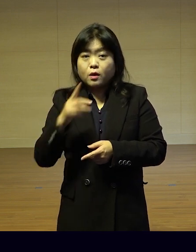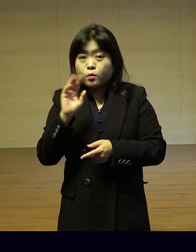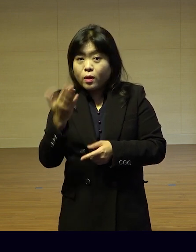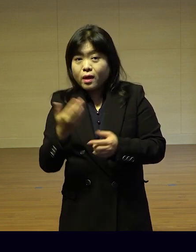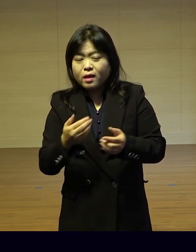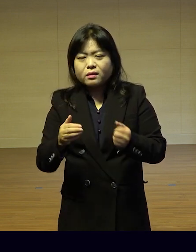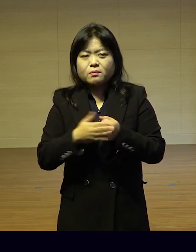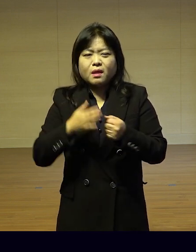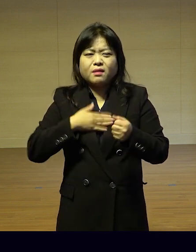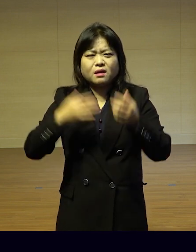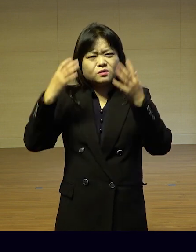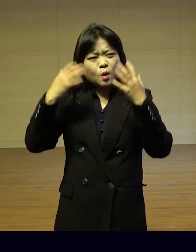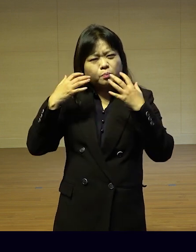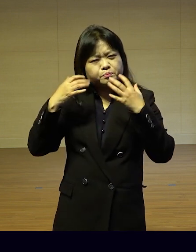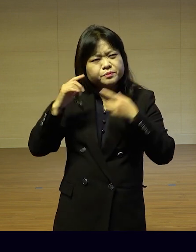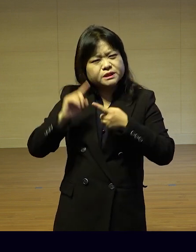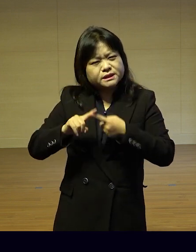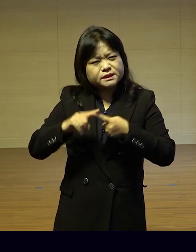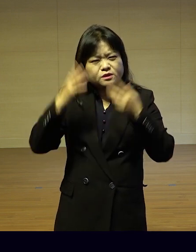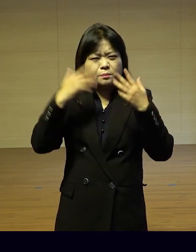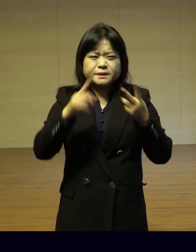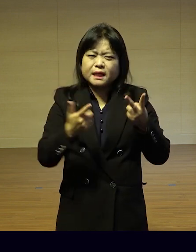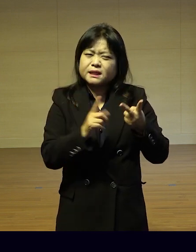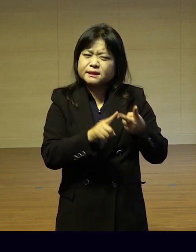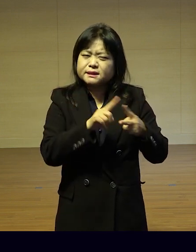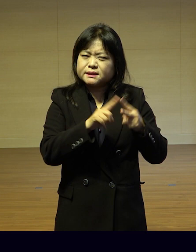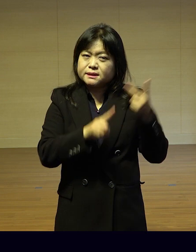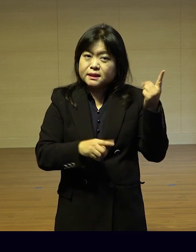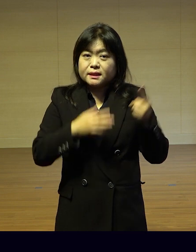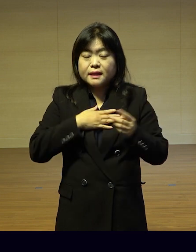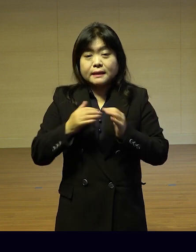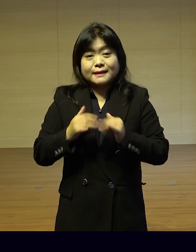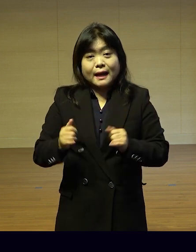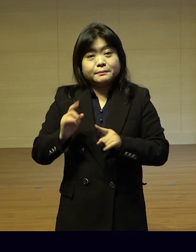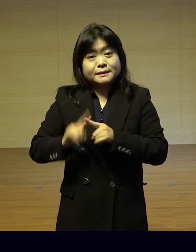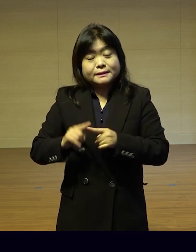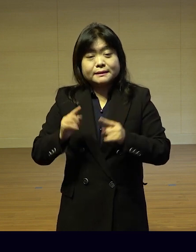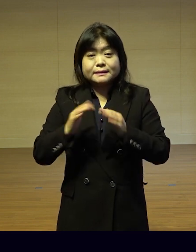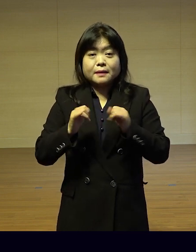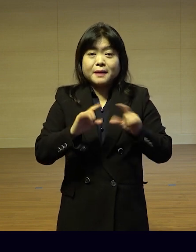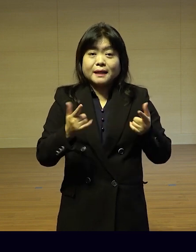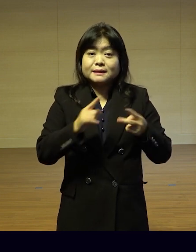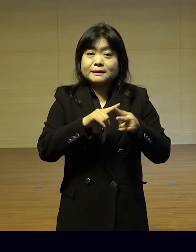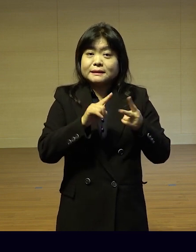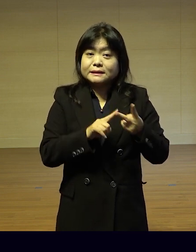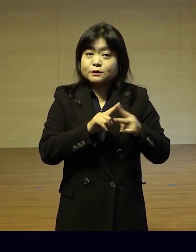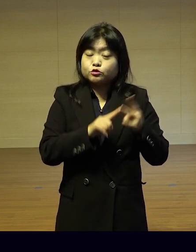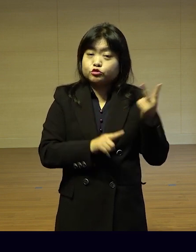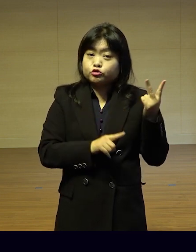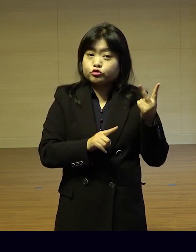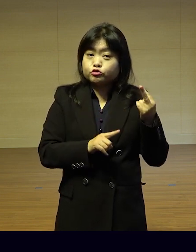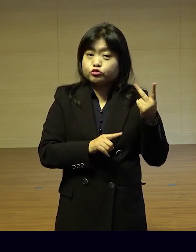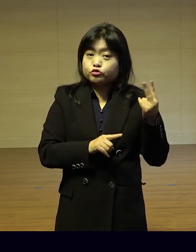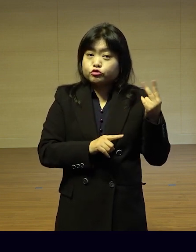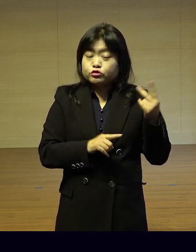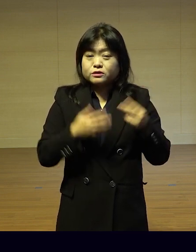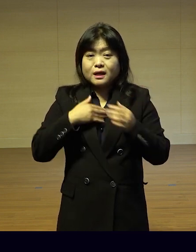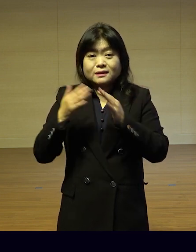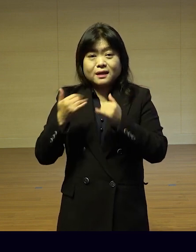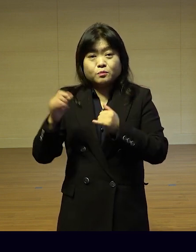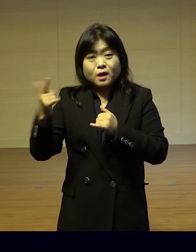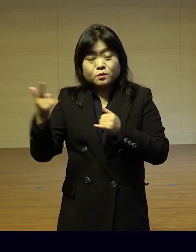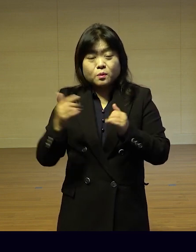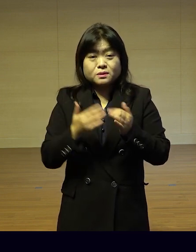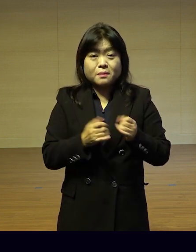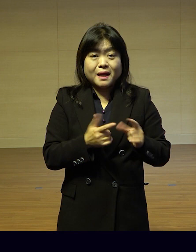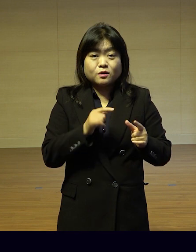나는 지금 덥든지 덥지 않든지, 나는 사람이든지 사람이 아니든지 둘 중에 하나죠. 그러니까 나는 사람도 아니고 사람 아닌 것도 아니다.